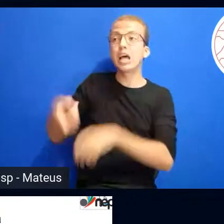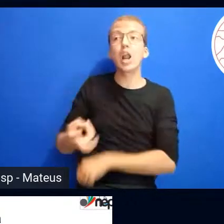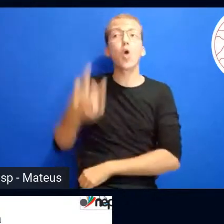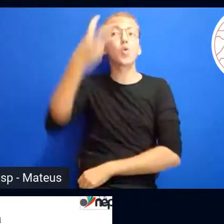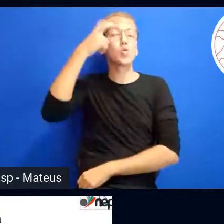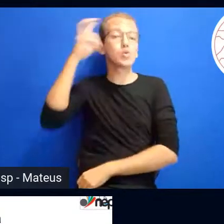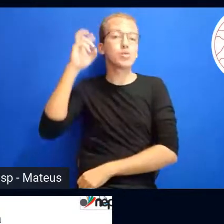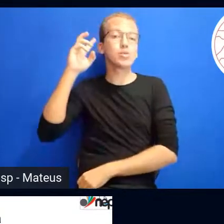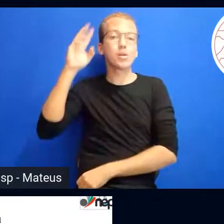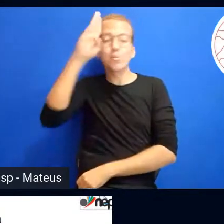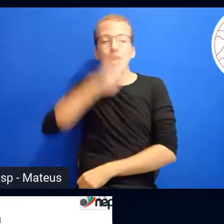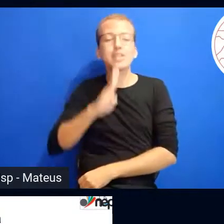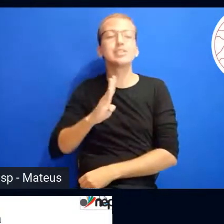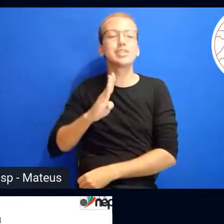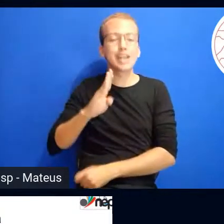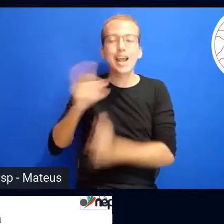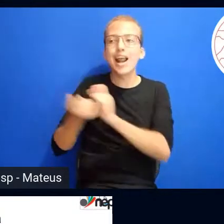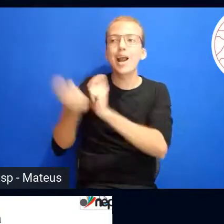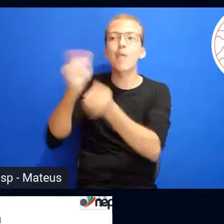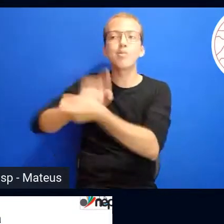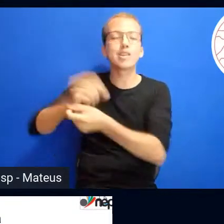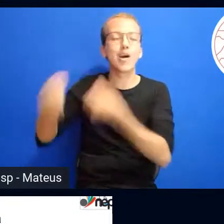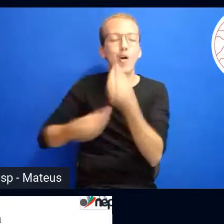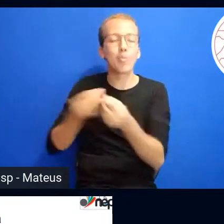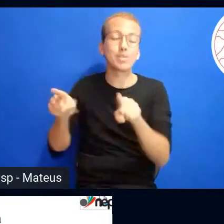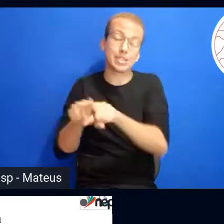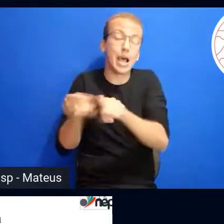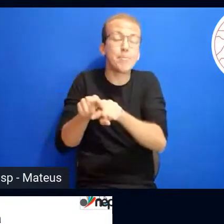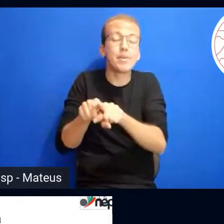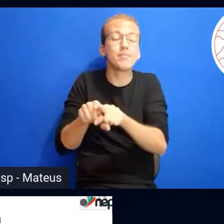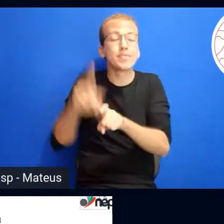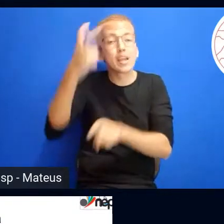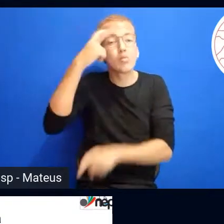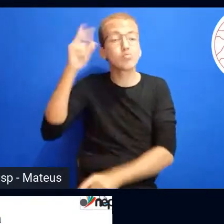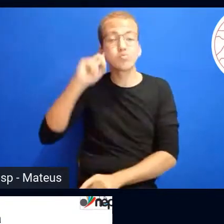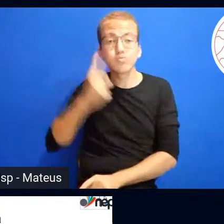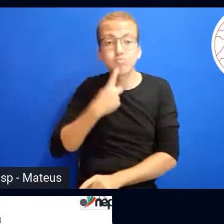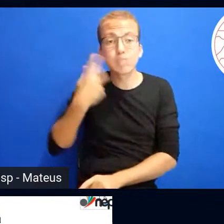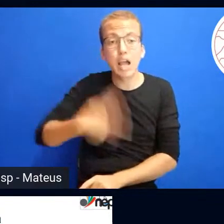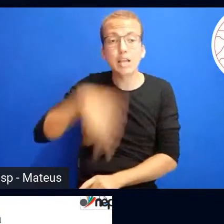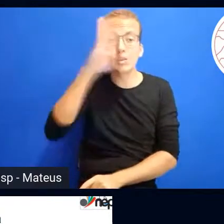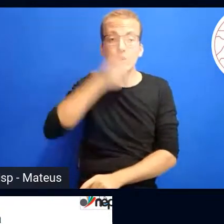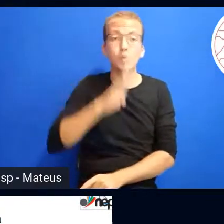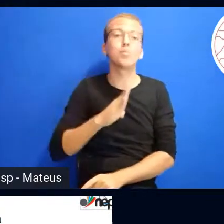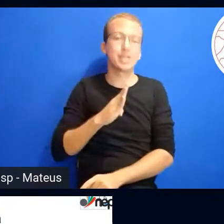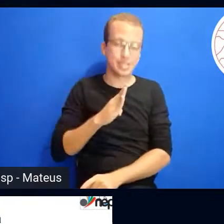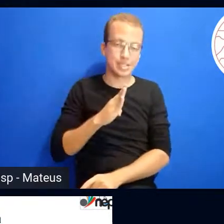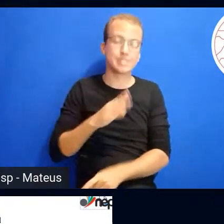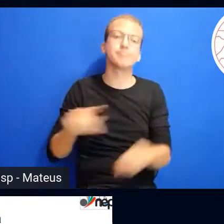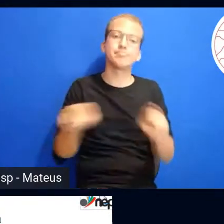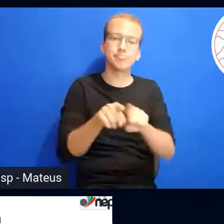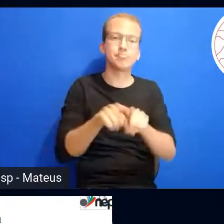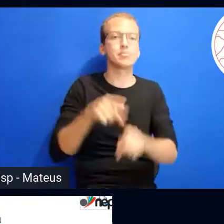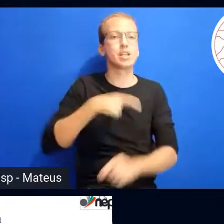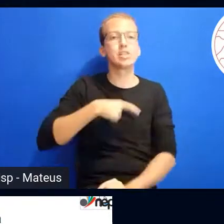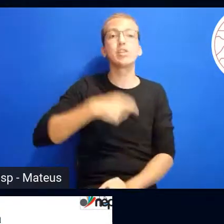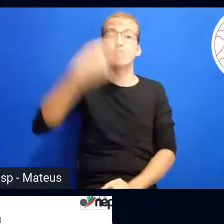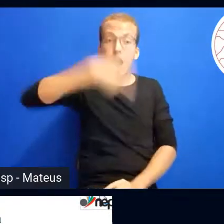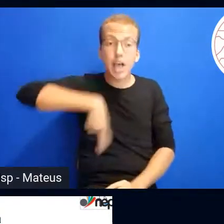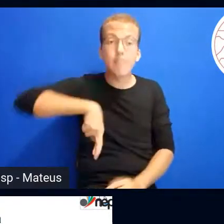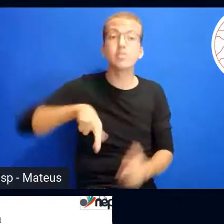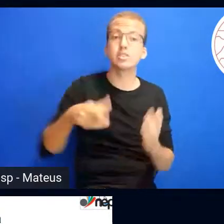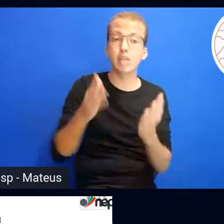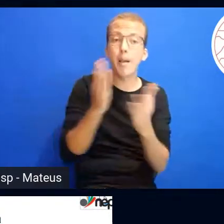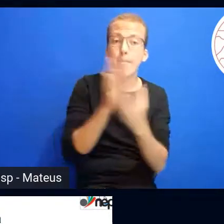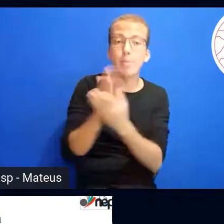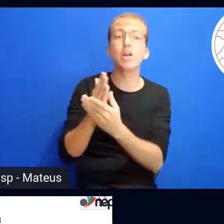cultura surda. Eh, ele também parte de uma revisão bibliográfica, uma vez que foi necessário fazer um levantamento, né,